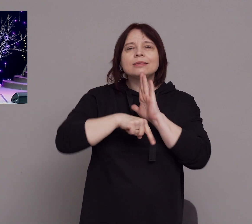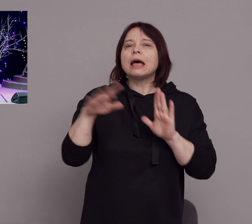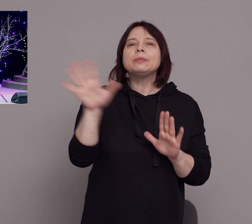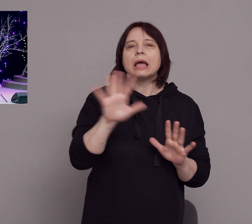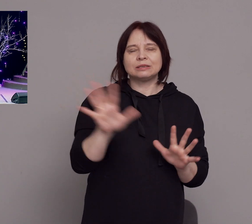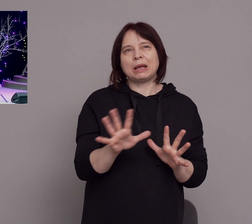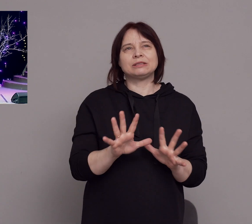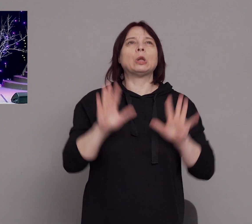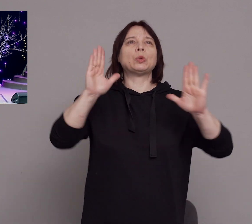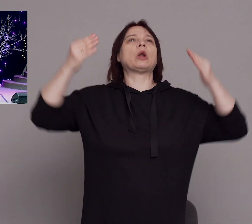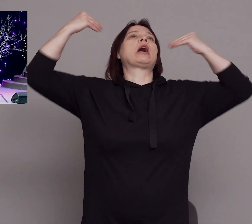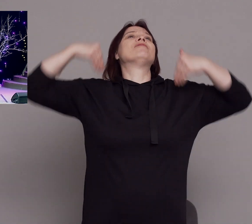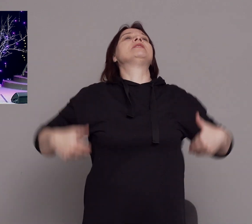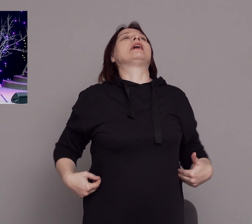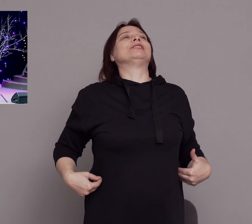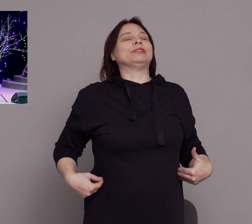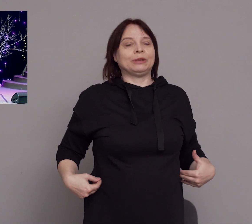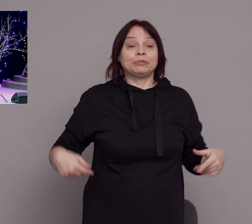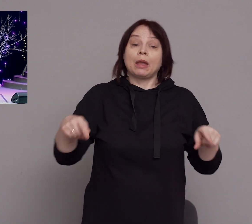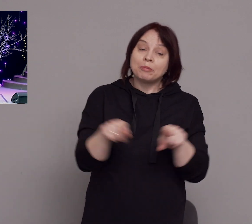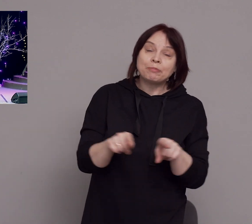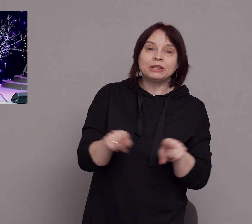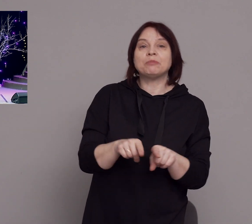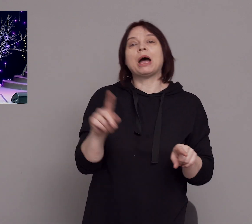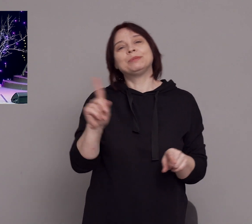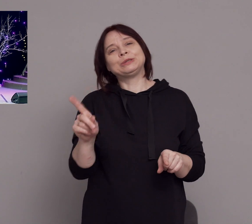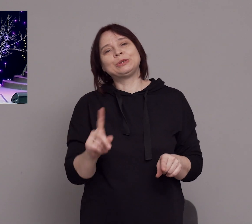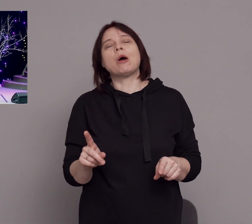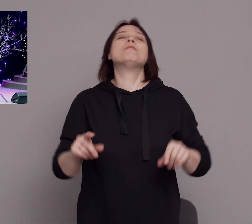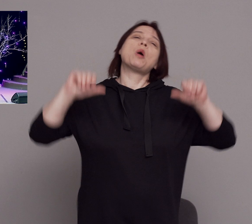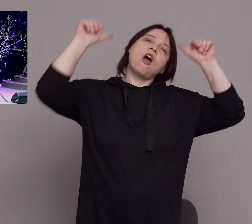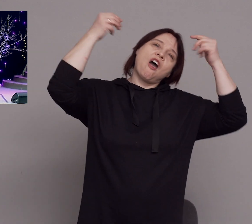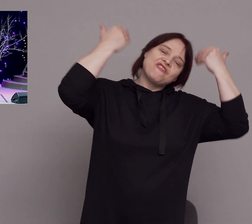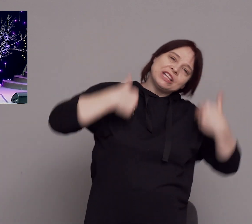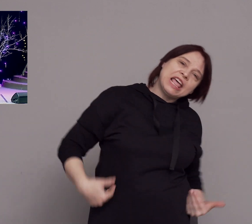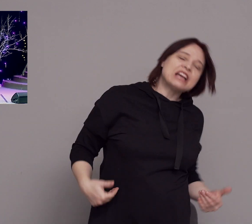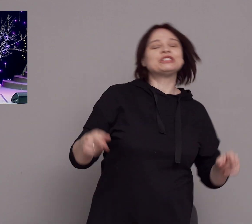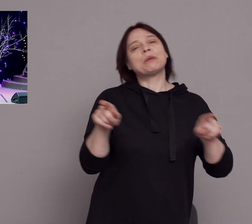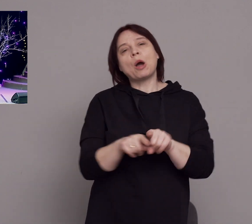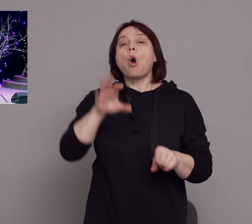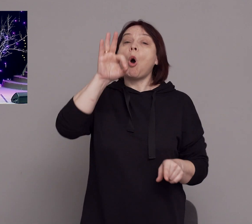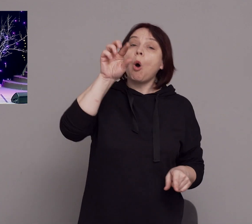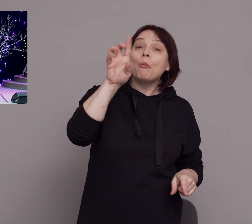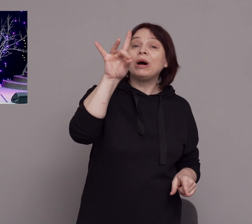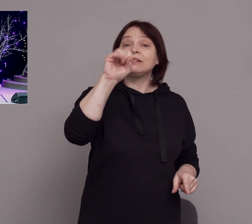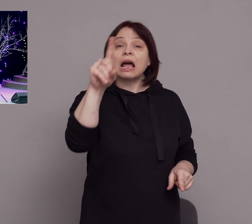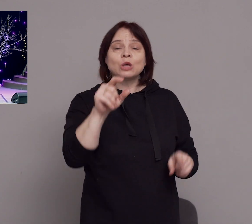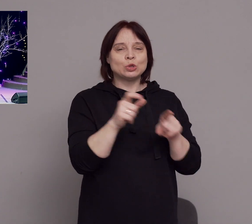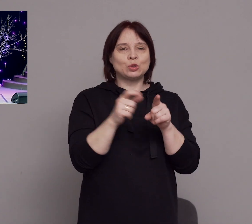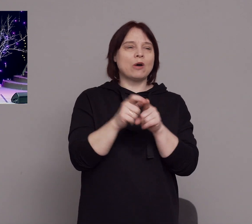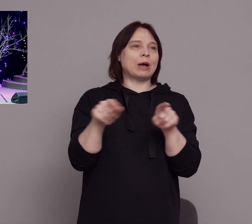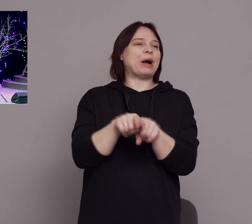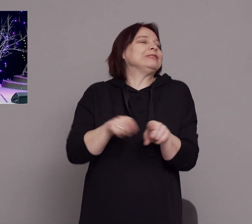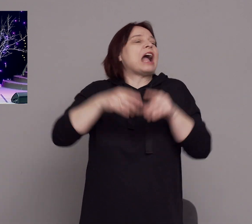только что-то внешнее, потому что мы привыкли понимать образ как образ, имидж, что-то внешнее. Но здесь это слово в оригинале,